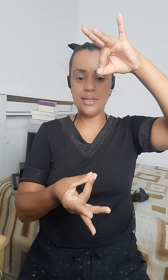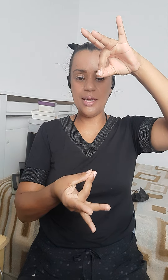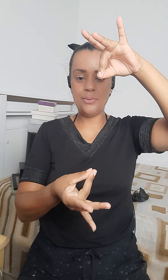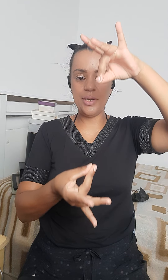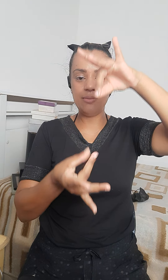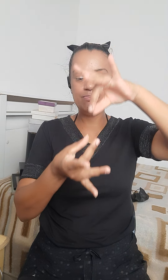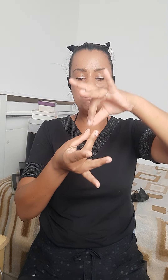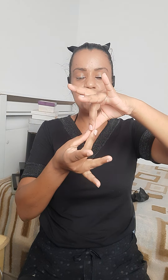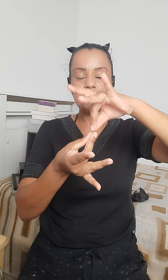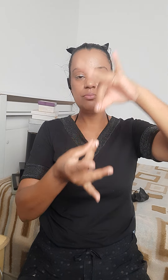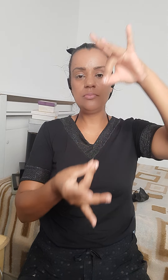Arbitrário, né?